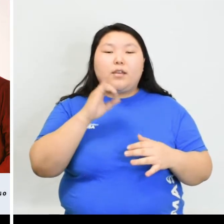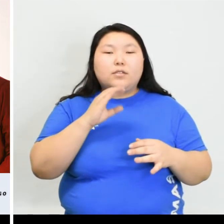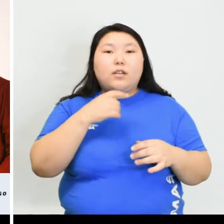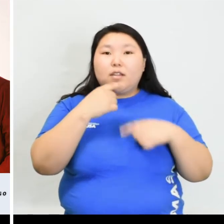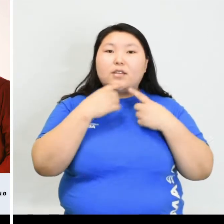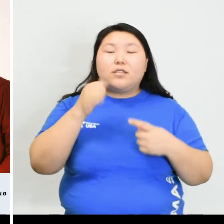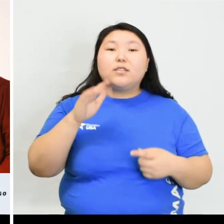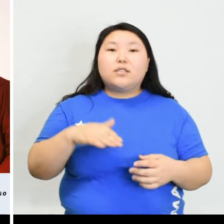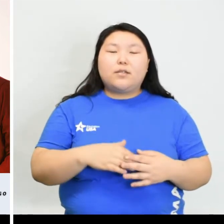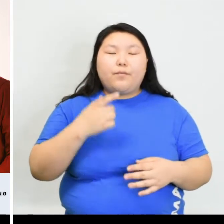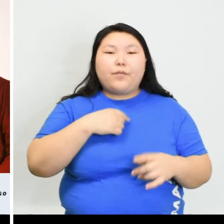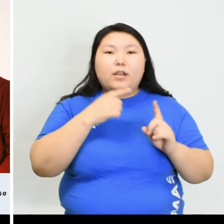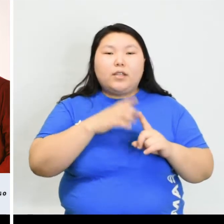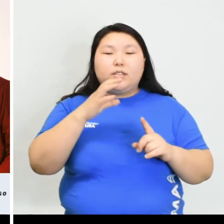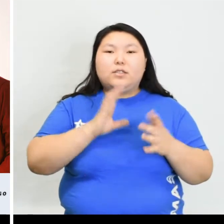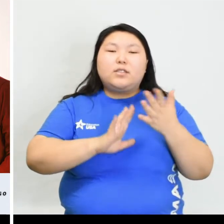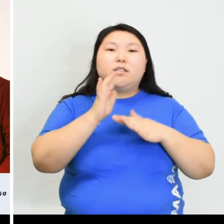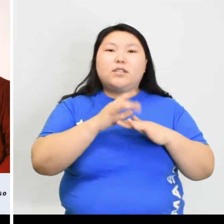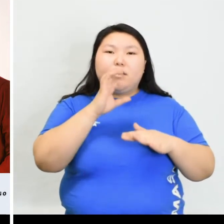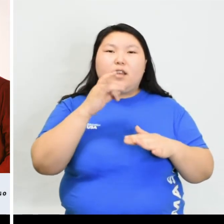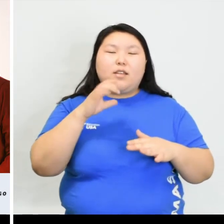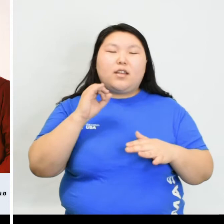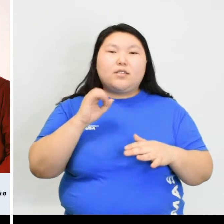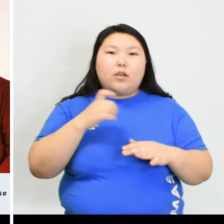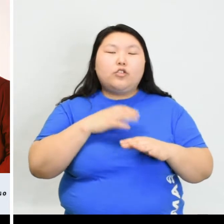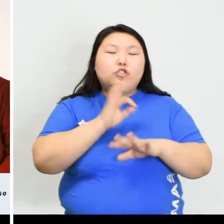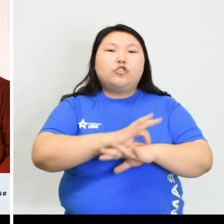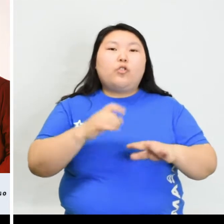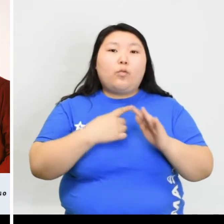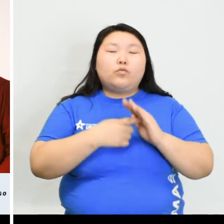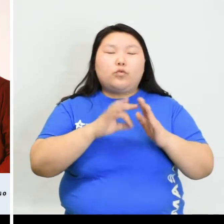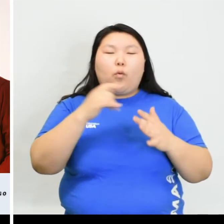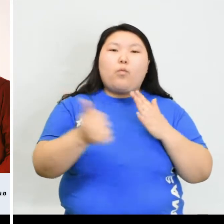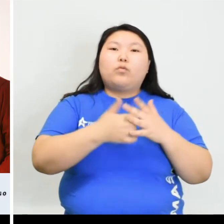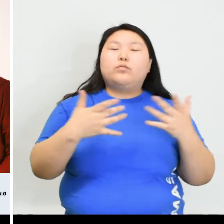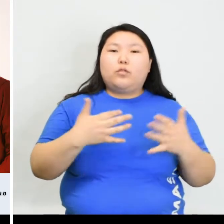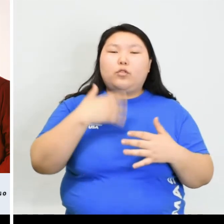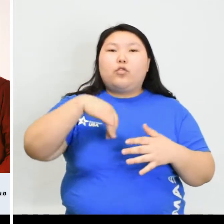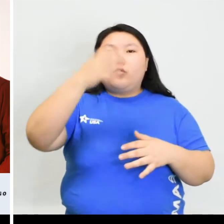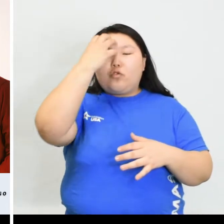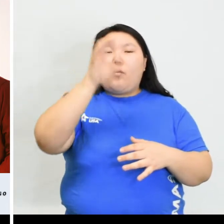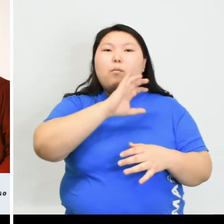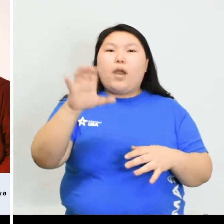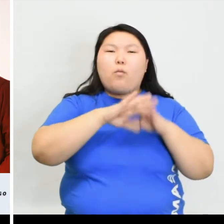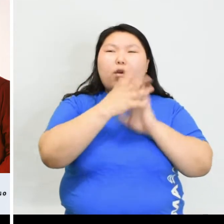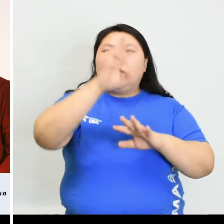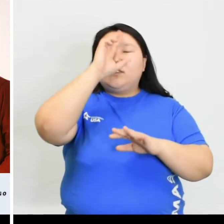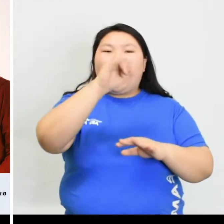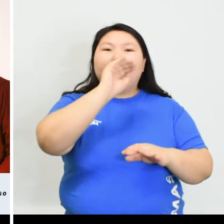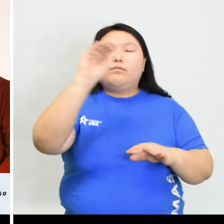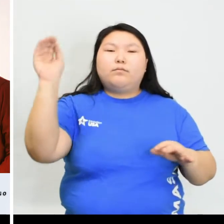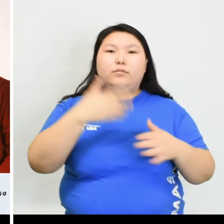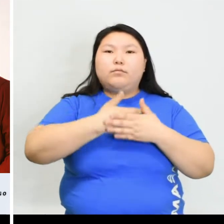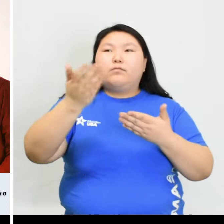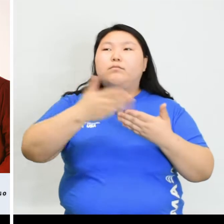дээ техник эдийн засгийн үндэслэлтэй үндэслэл би шууд бүрдүүлэл тэгэл шууд төрийн байгууллагад одоо бүх яамдуудаар тий тусгаж